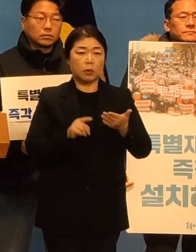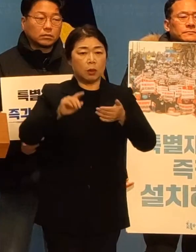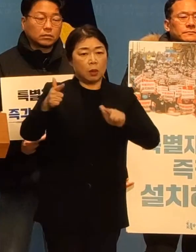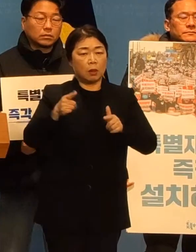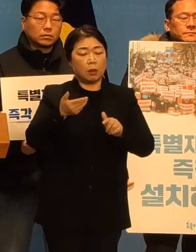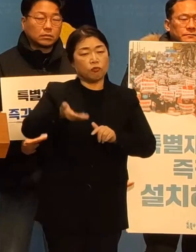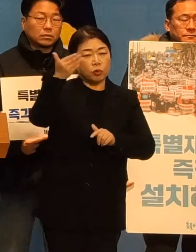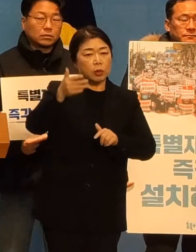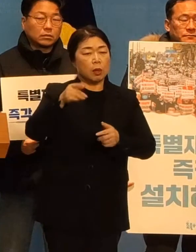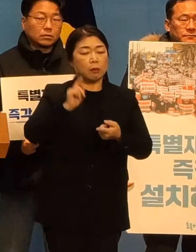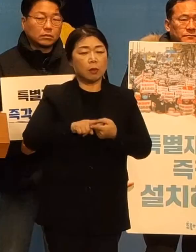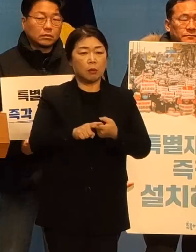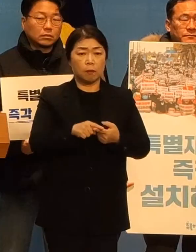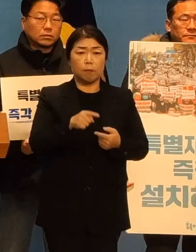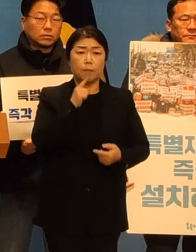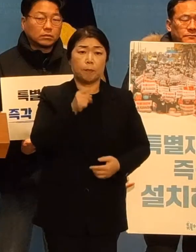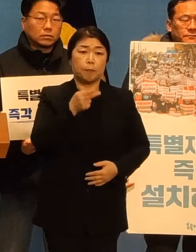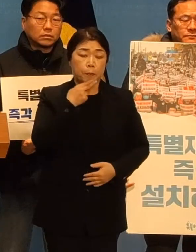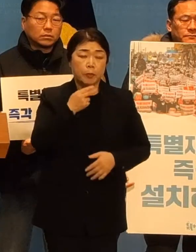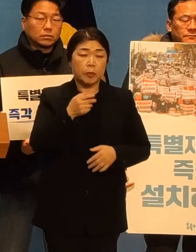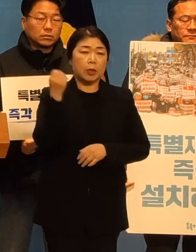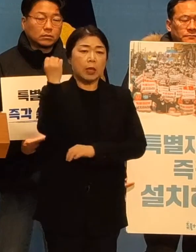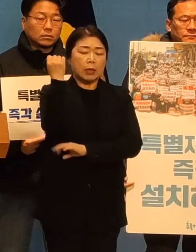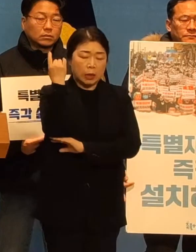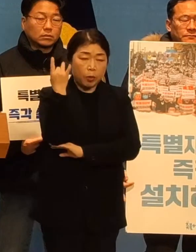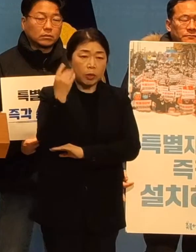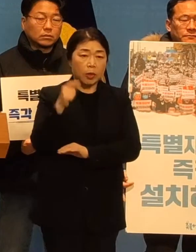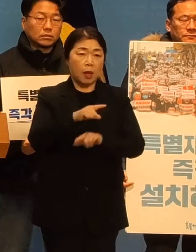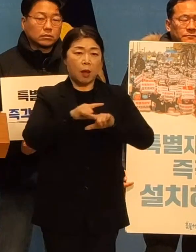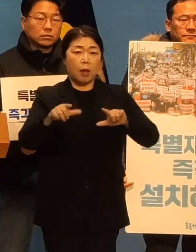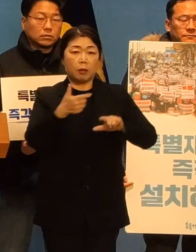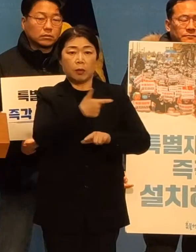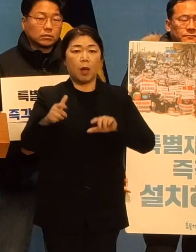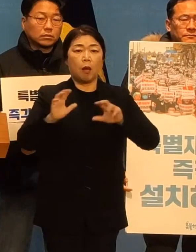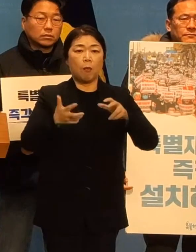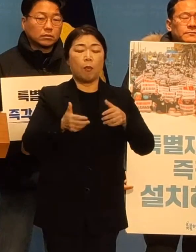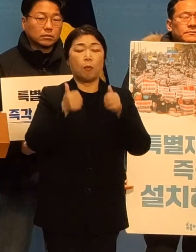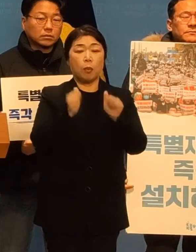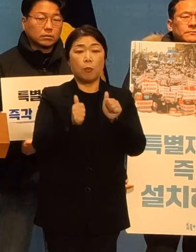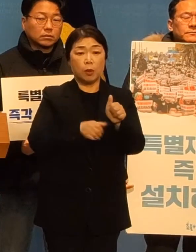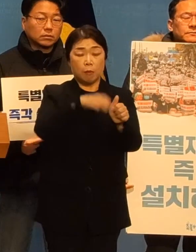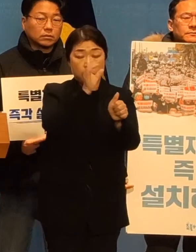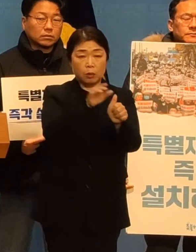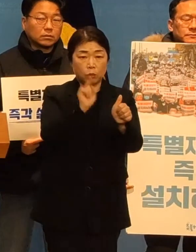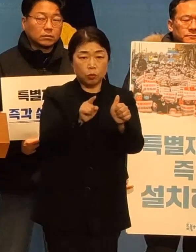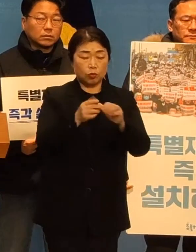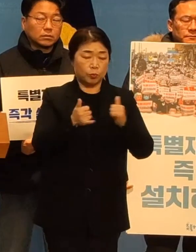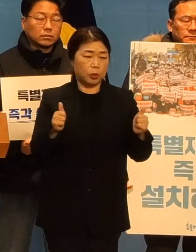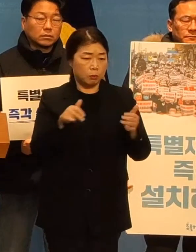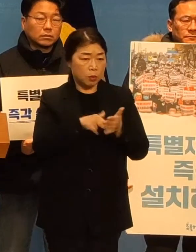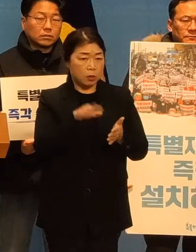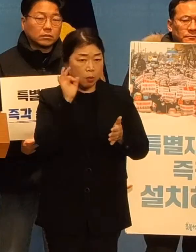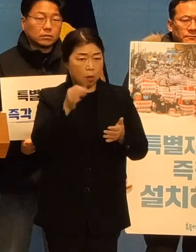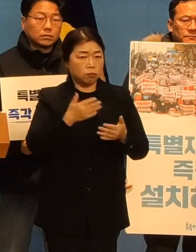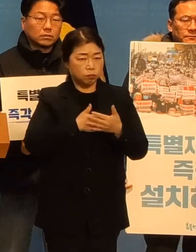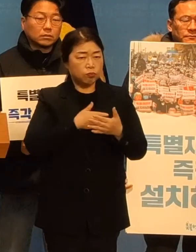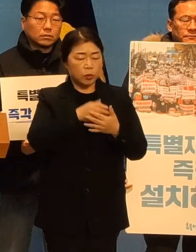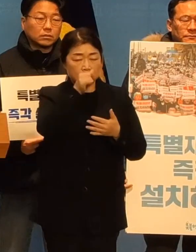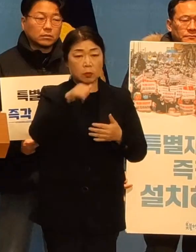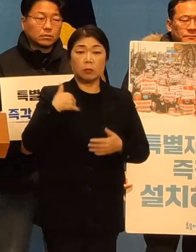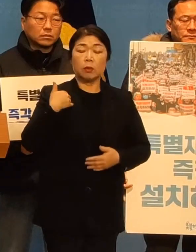같고 기존의 대법원에 맡기고 있는 것도 국민들은 지금 불안해하고 있는데 이런 것들은 아랑곳하지